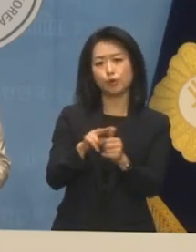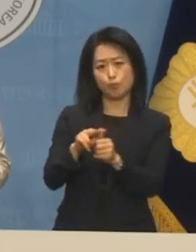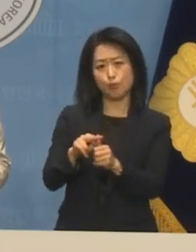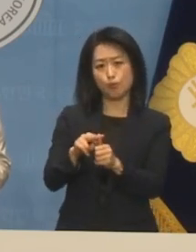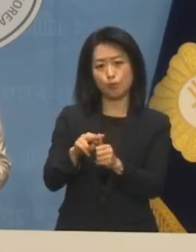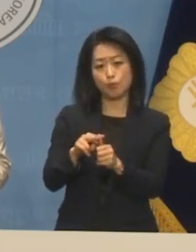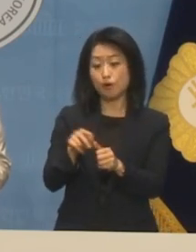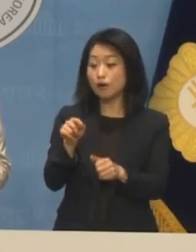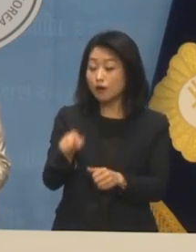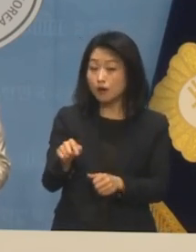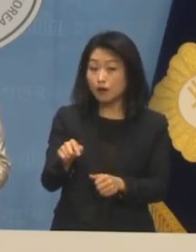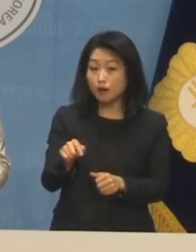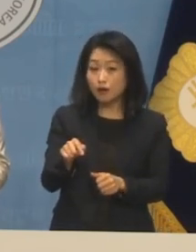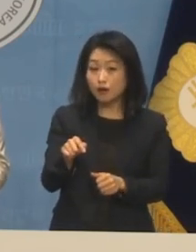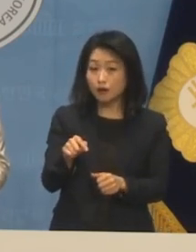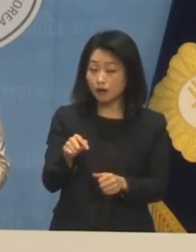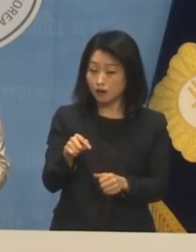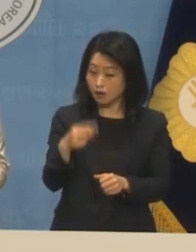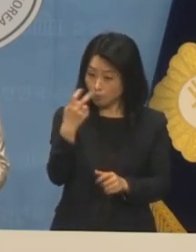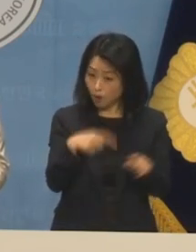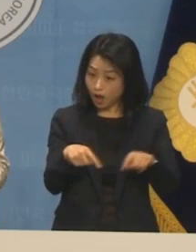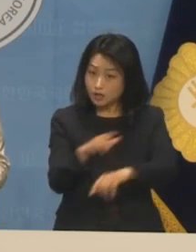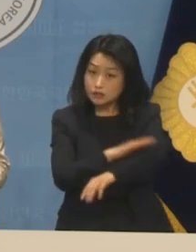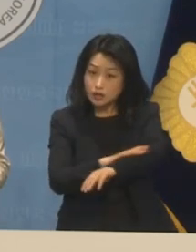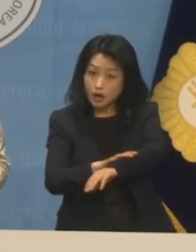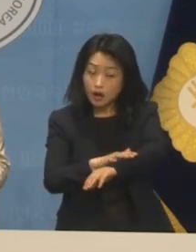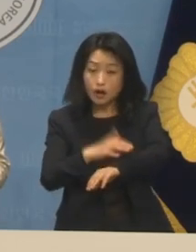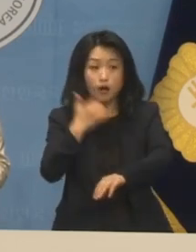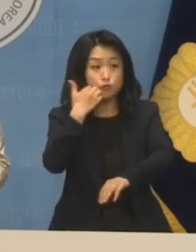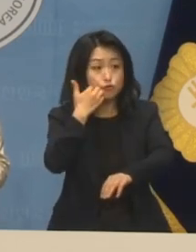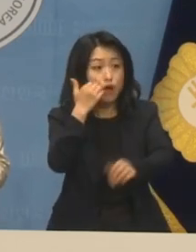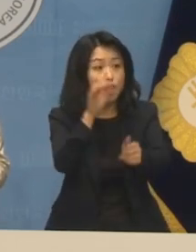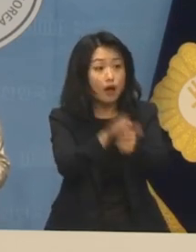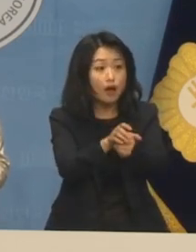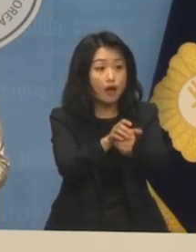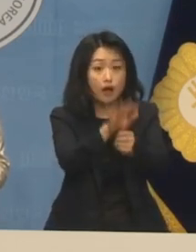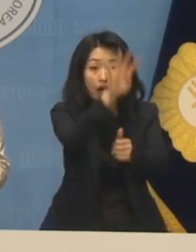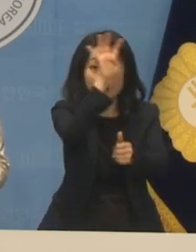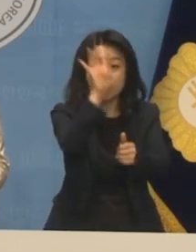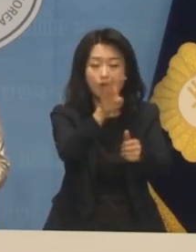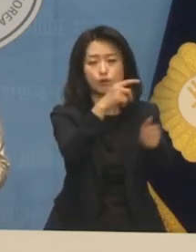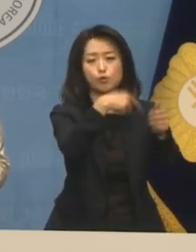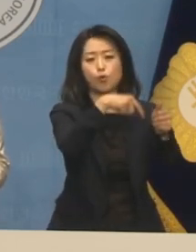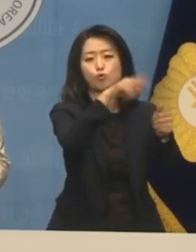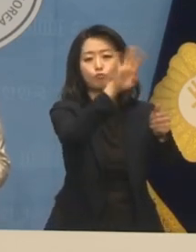도대체 누가 어떻게 책임지는 것입니까? 교육부는 답변하십시오.